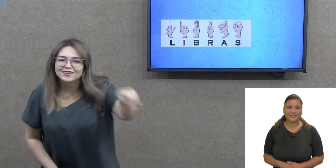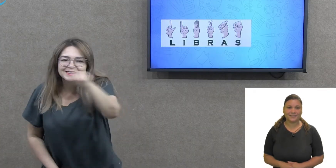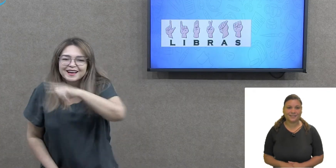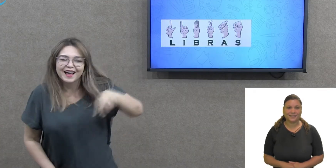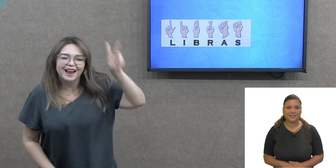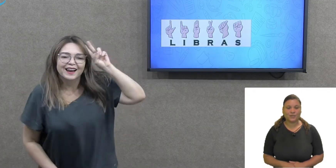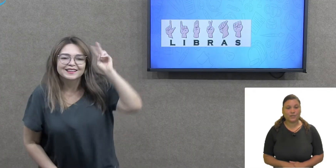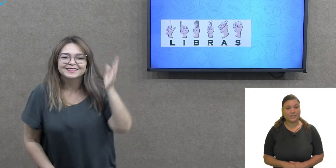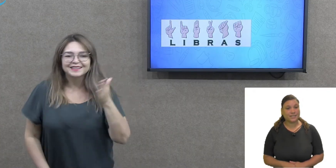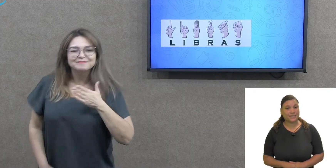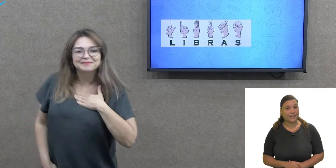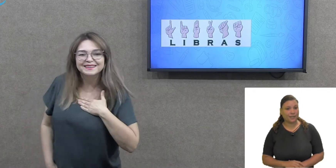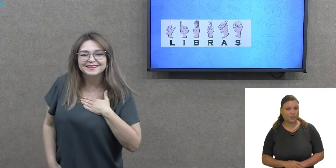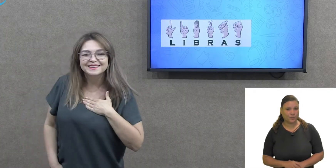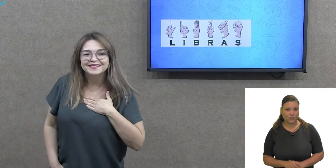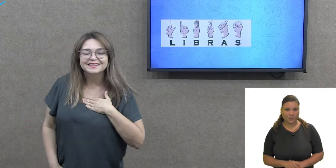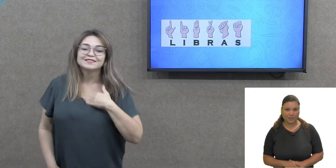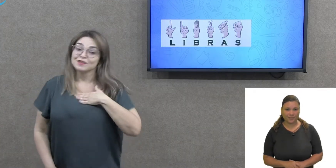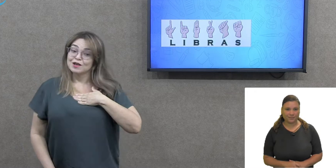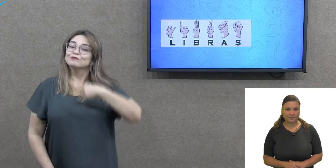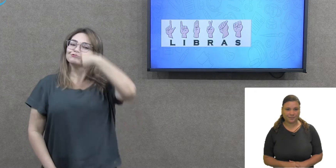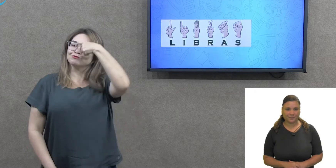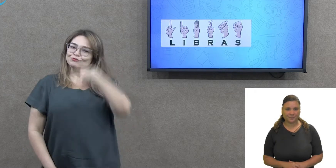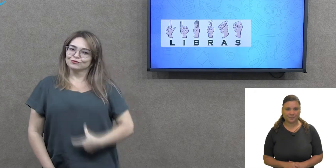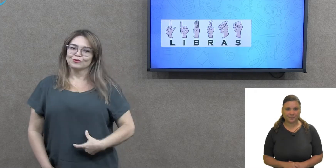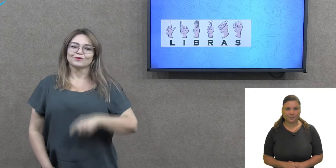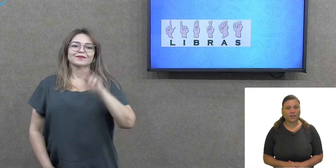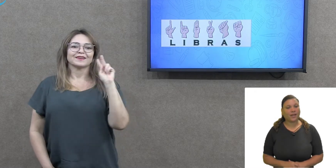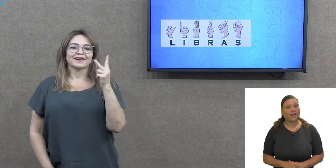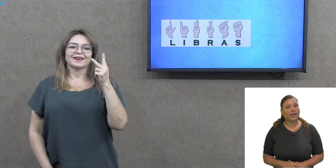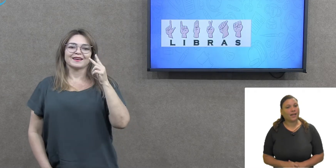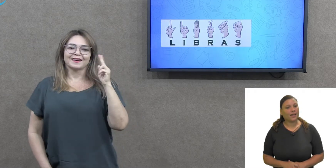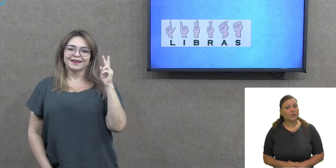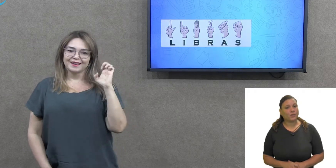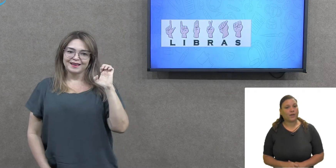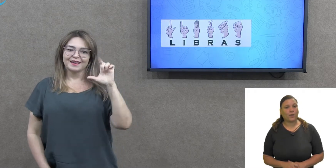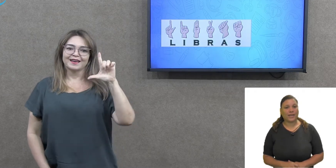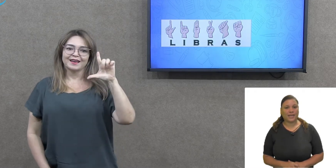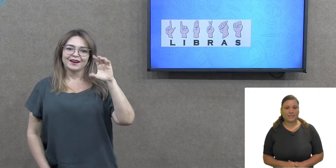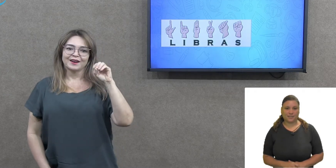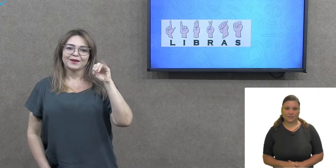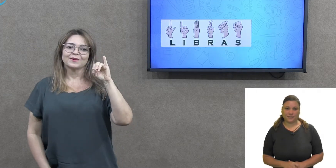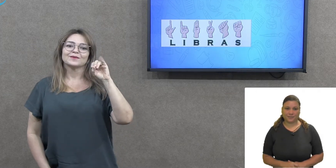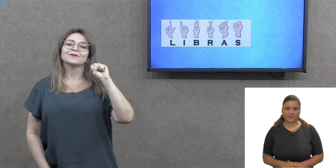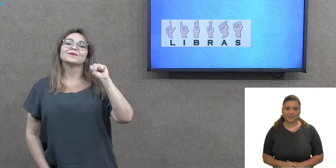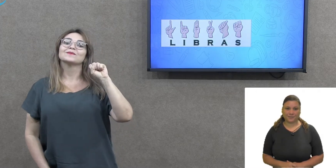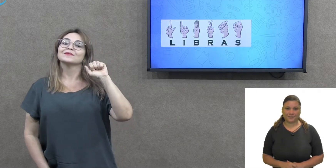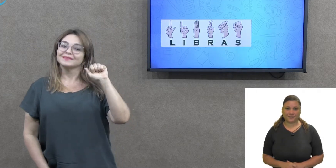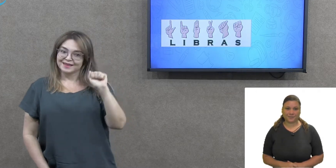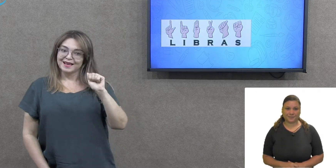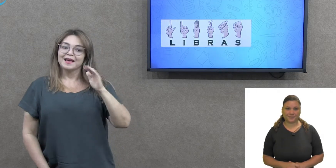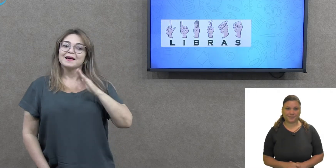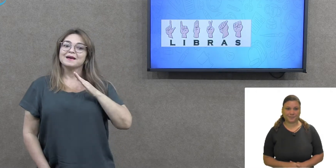Oi, vocês lembram de mim? Eu sou Heloísa,